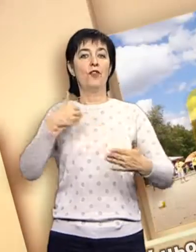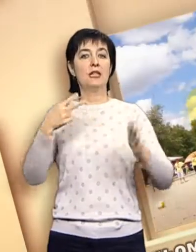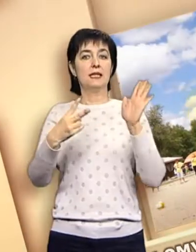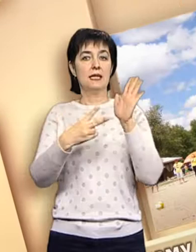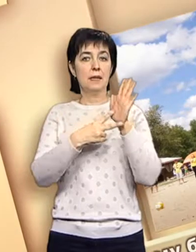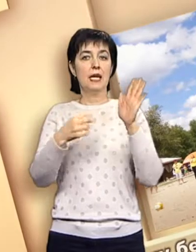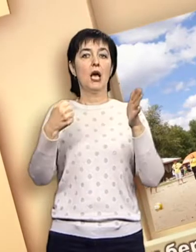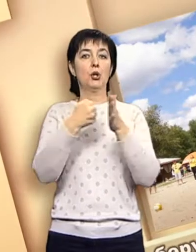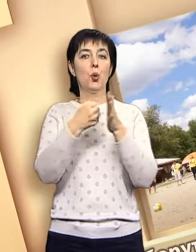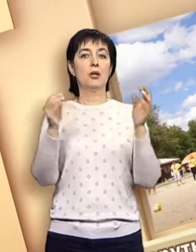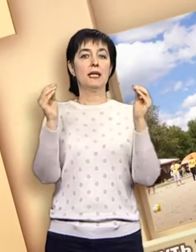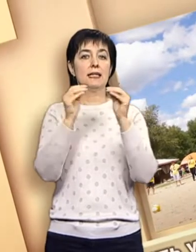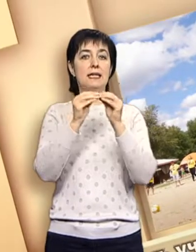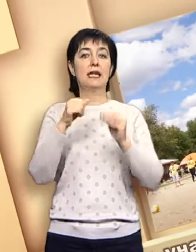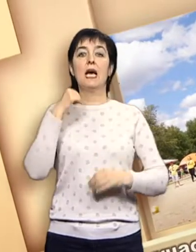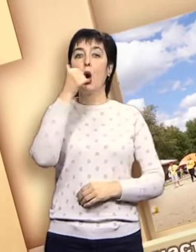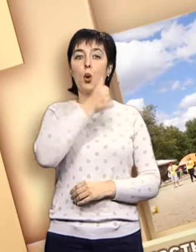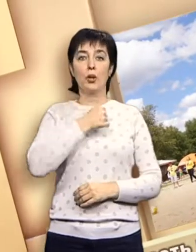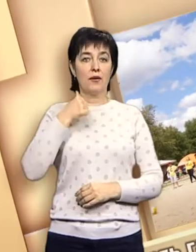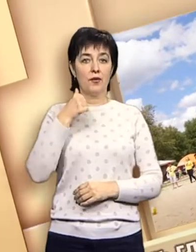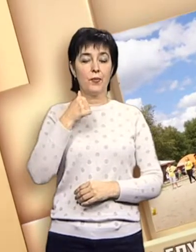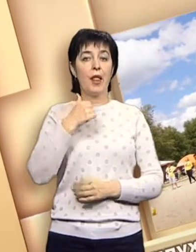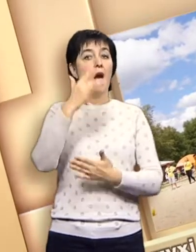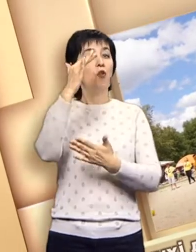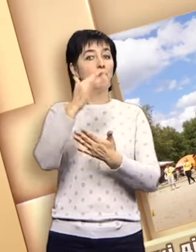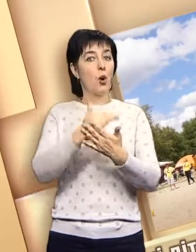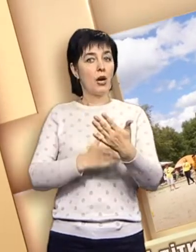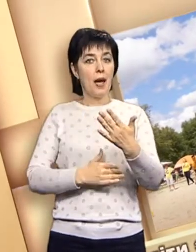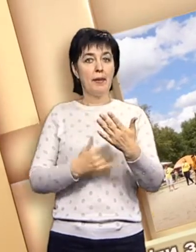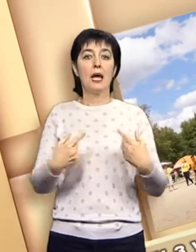У програмі також концерт професійних глухих артистів України.